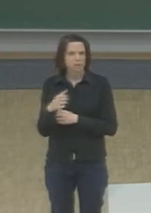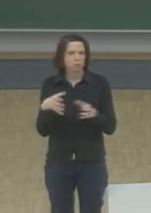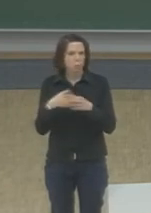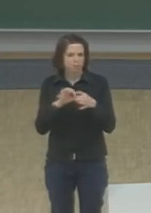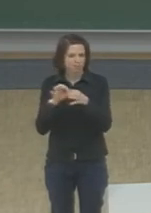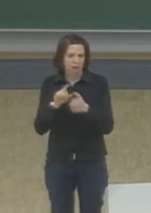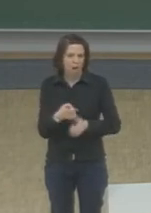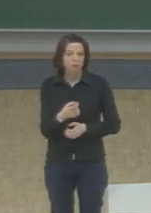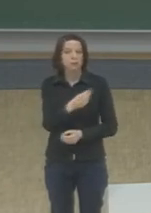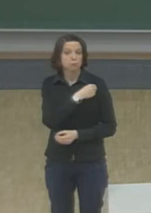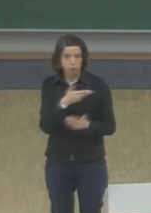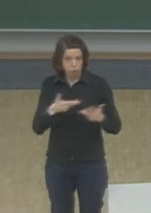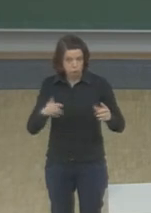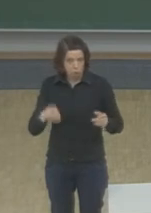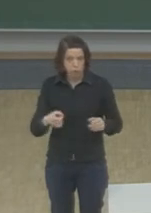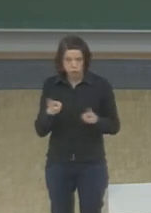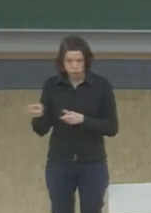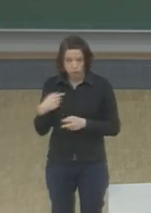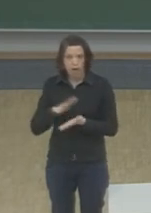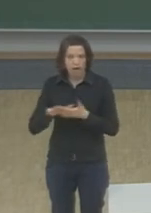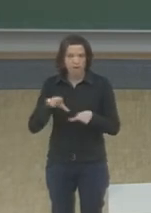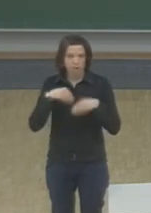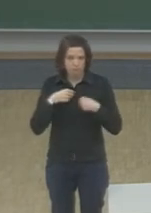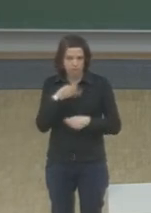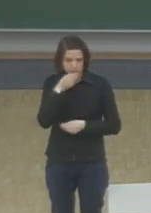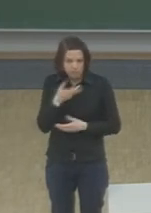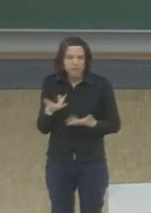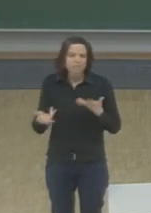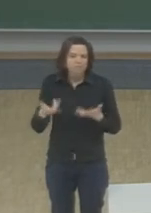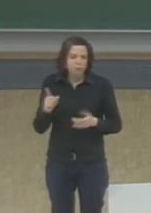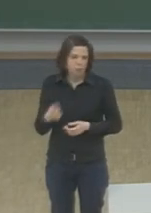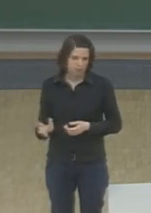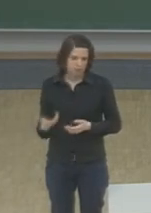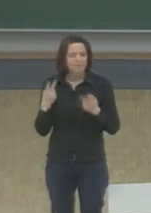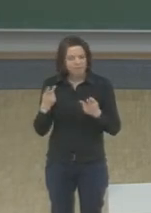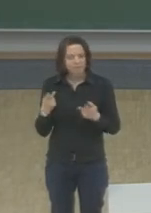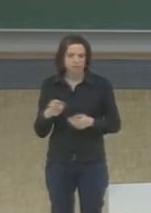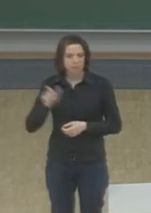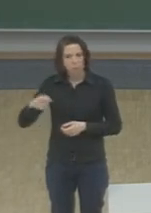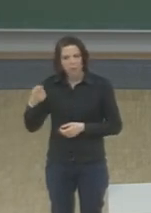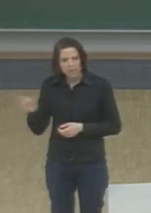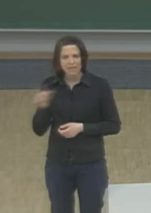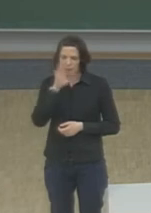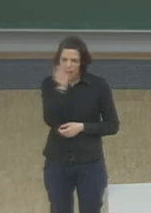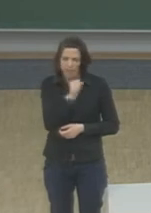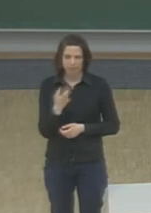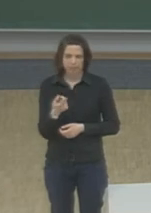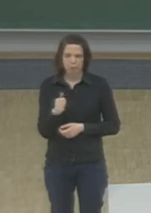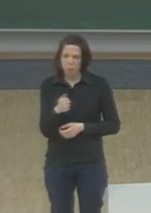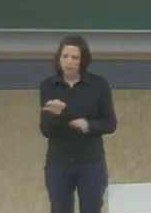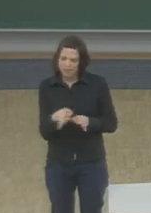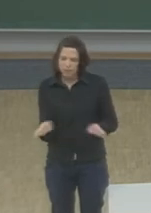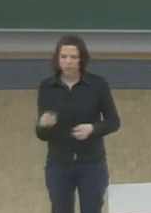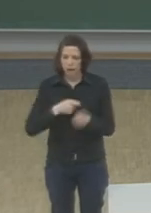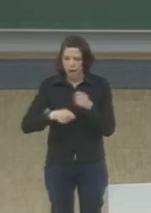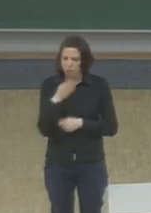sagen. Soll der normale Bürger trotz aller Hemmnisse ein gewisses Maß an Einsicht, Urteilsfähigkeit und